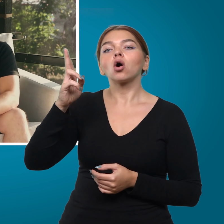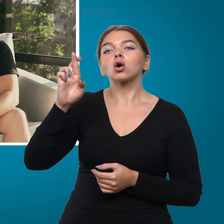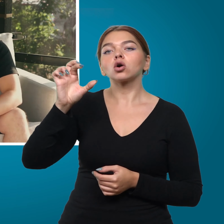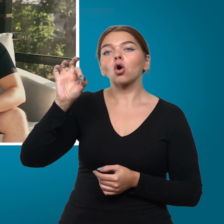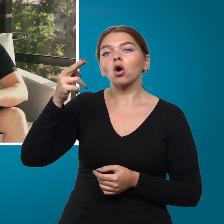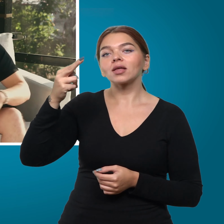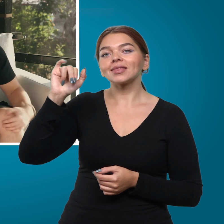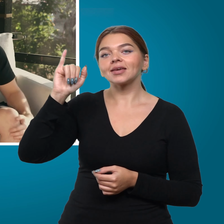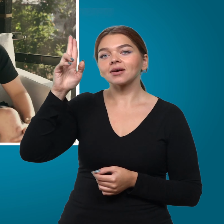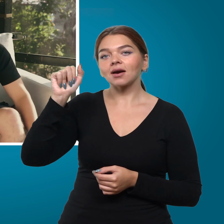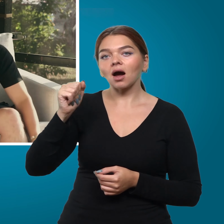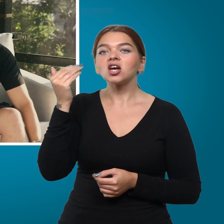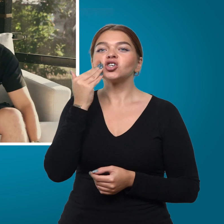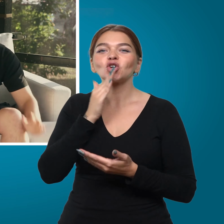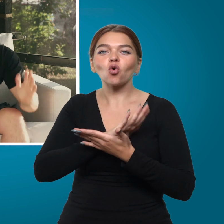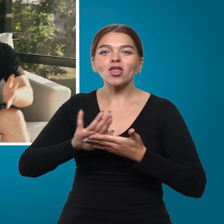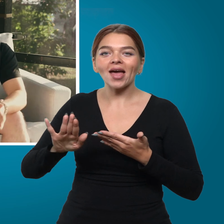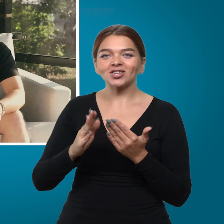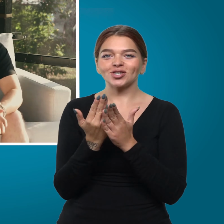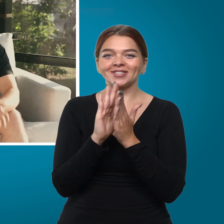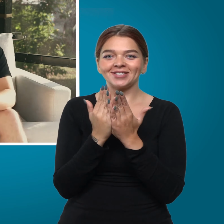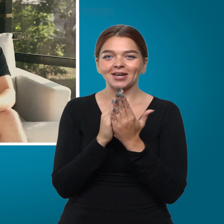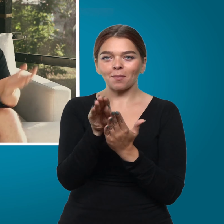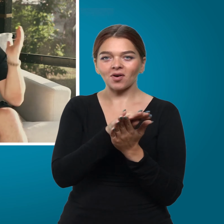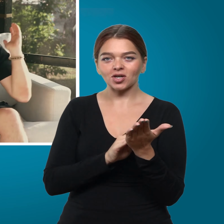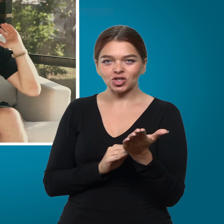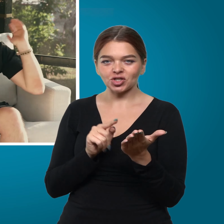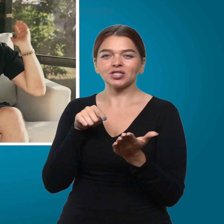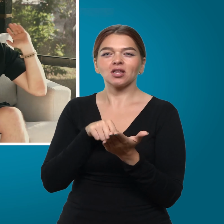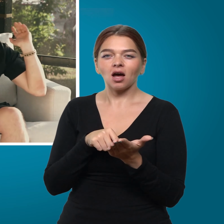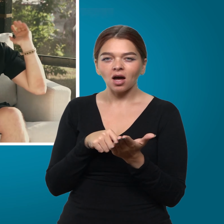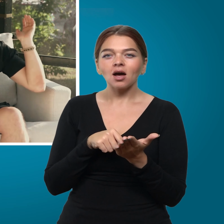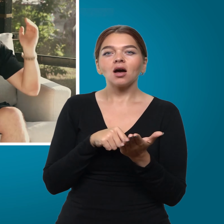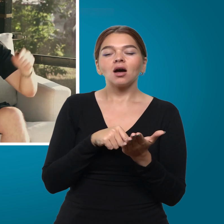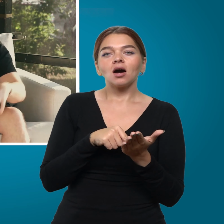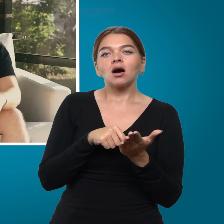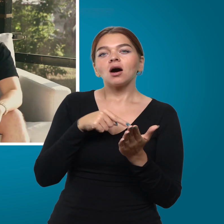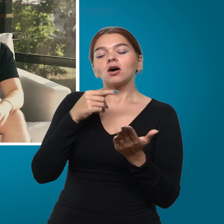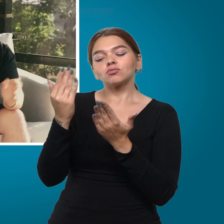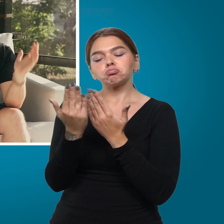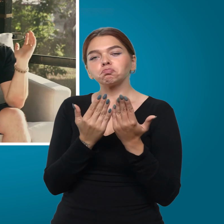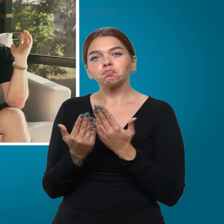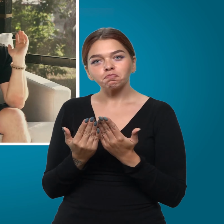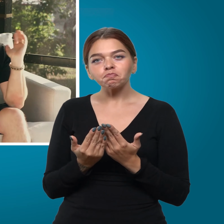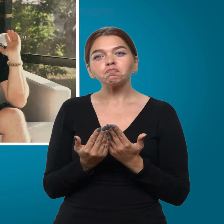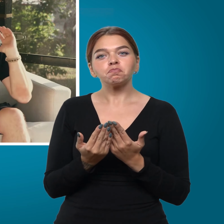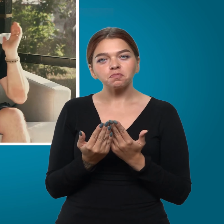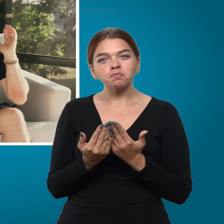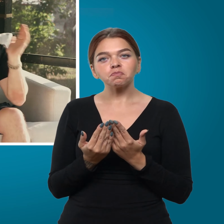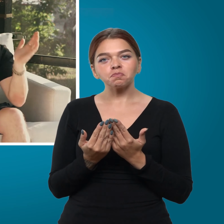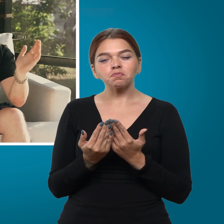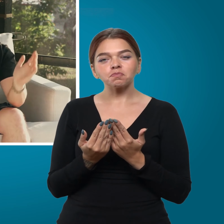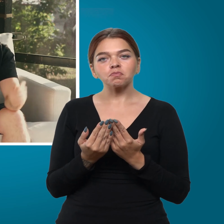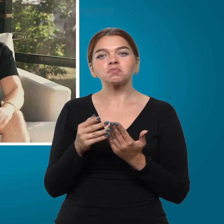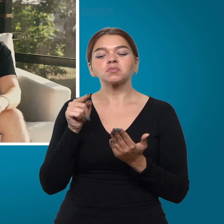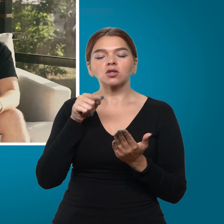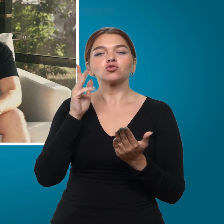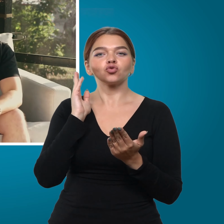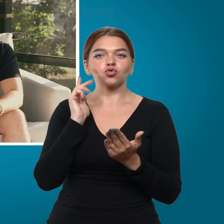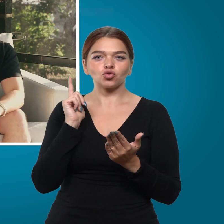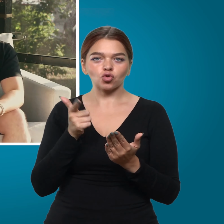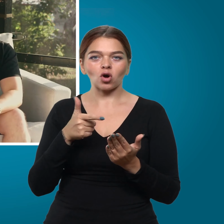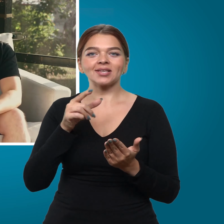aš tiesiog irgi turiu tą, su slengu, mes turim Šiauliuose, yra Kmita parašęs Pietinio kronikas, ten pilna slengo, tai